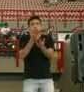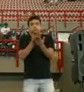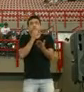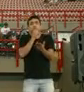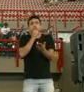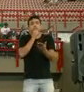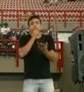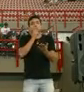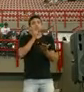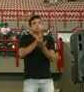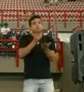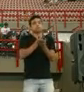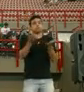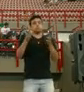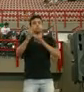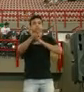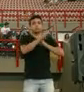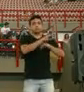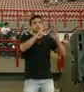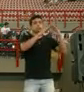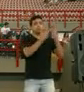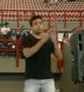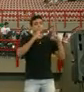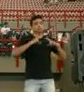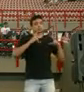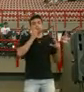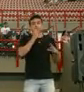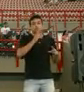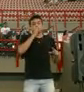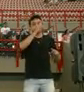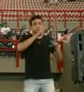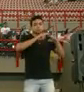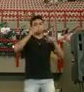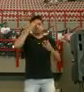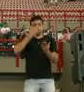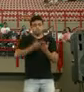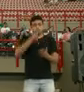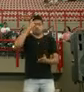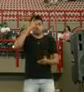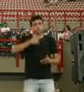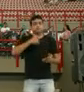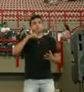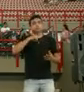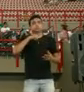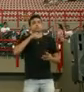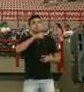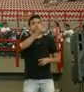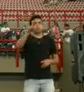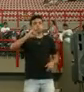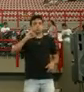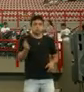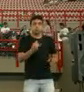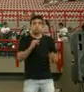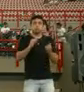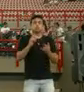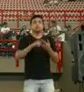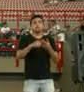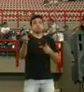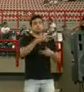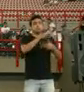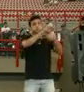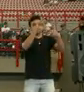dou aula em grandes escolas, ok? Então, acredite em você. Com essas oportunidades que você está tendo com o novo